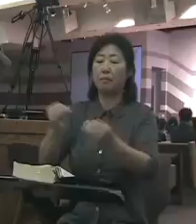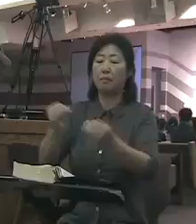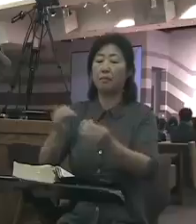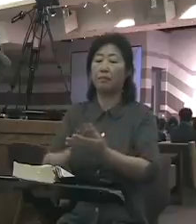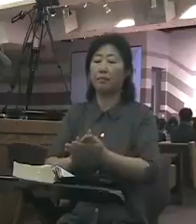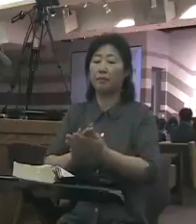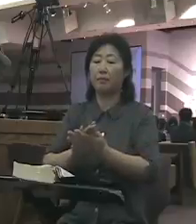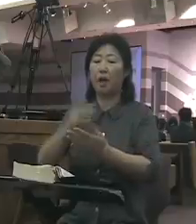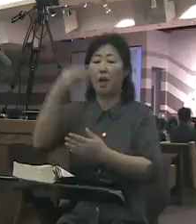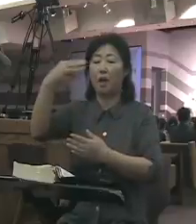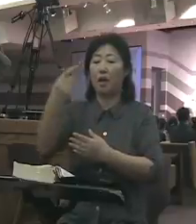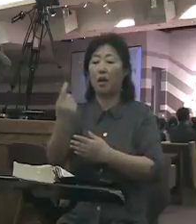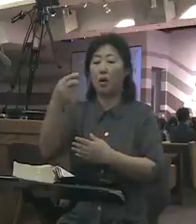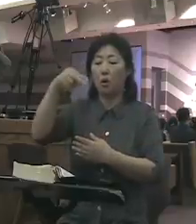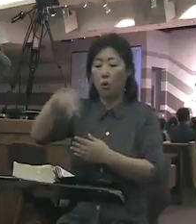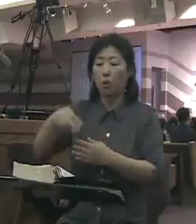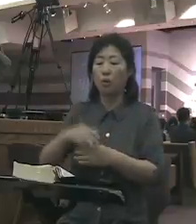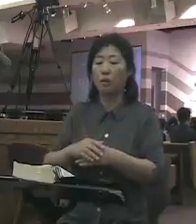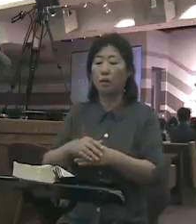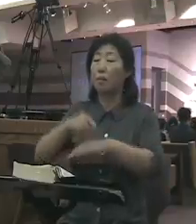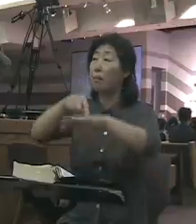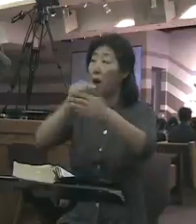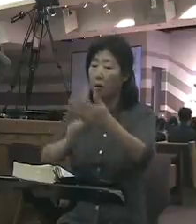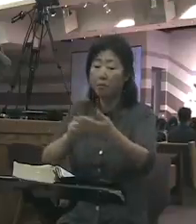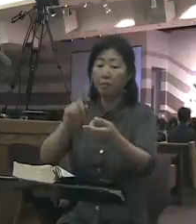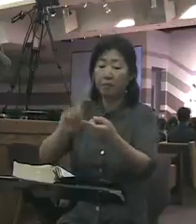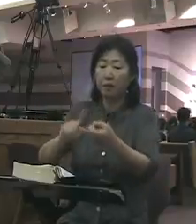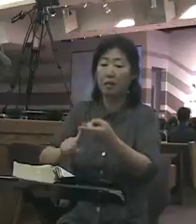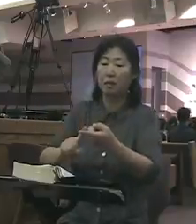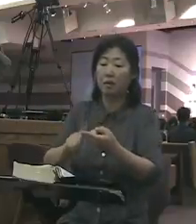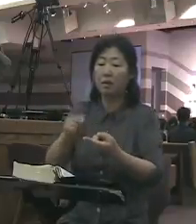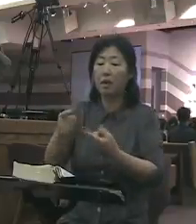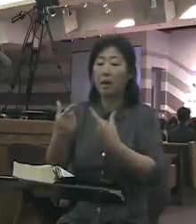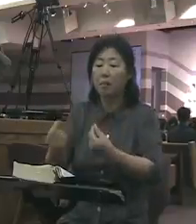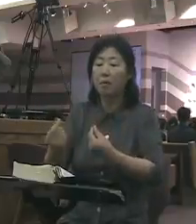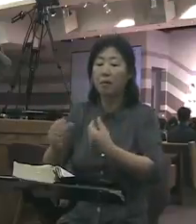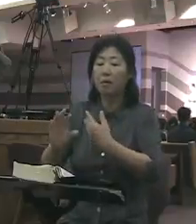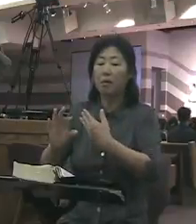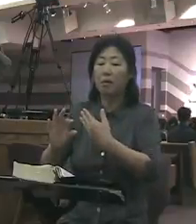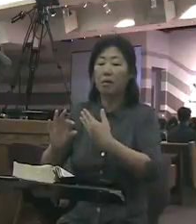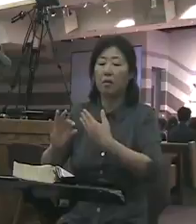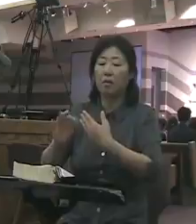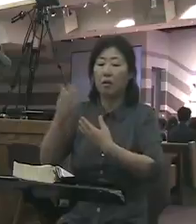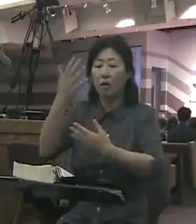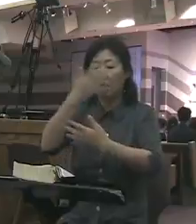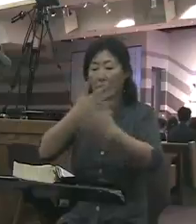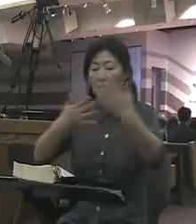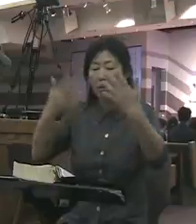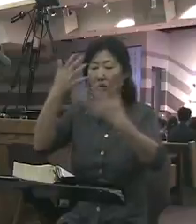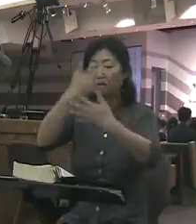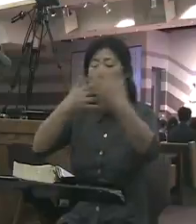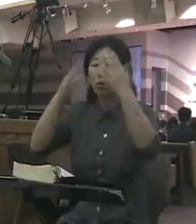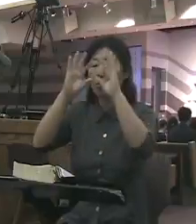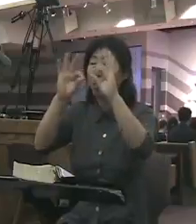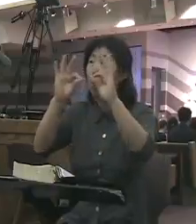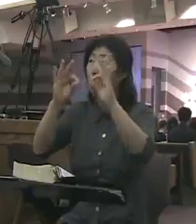롯의 마음 자체가 그렇다면 흐려진 것을 보여주고 있는 것이에요. 롯은 하나님을